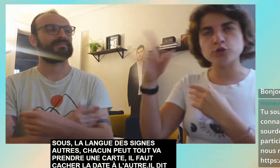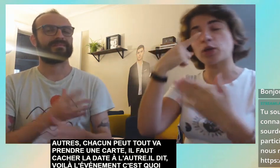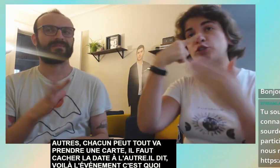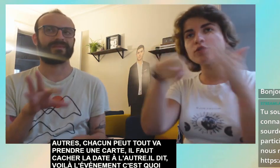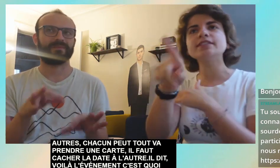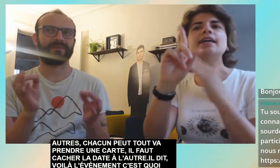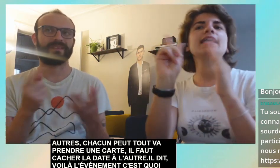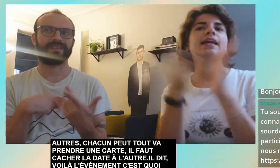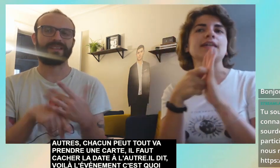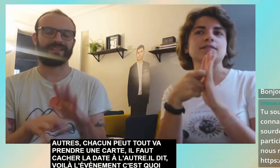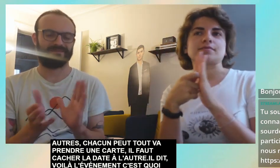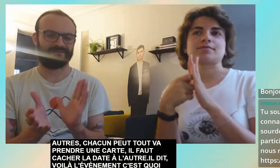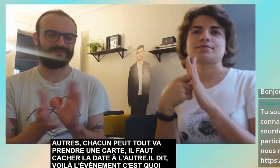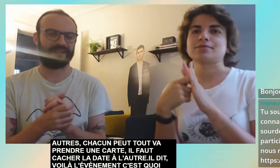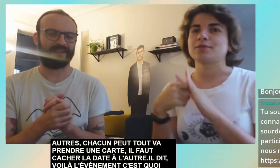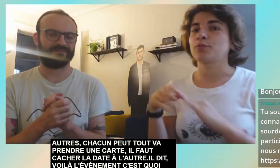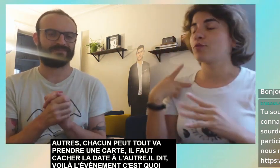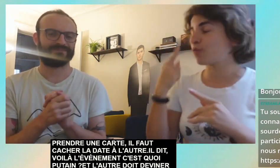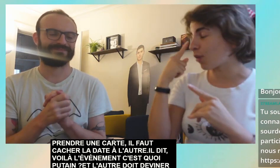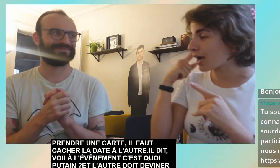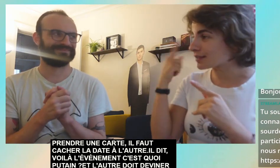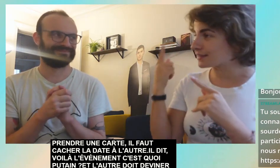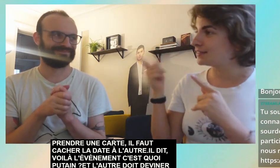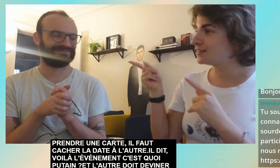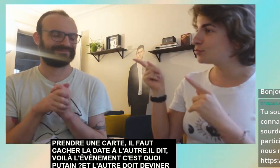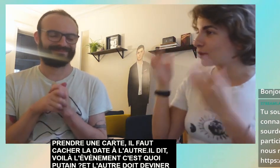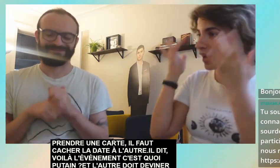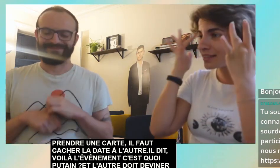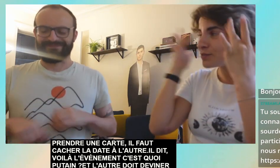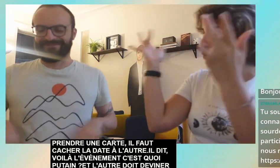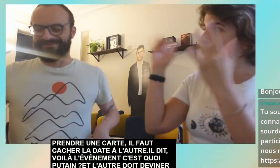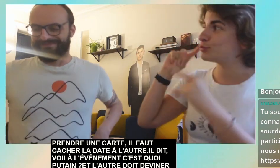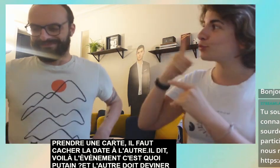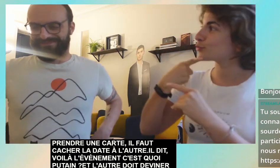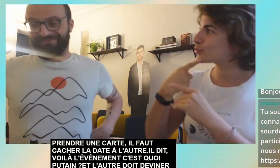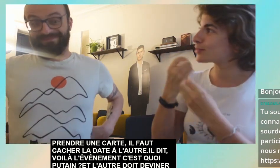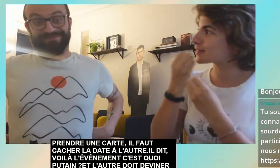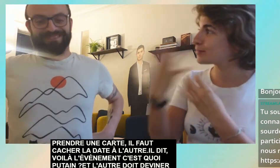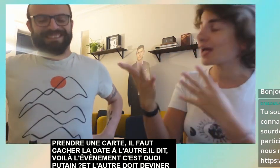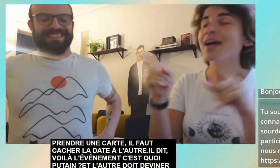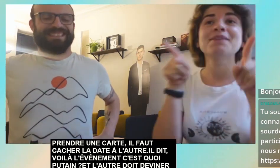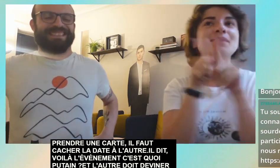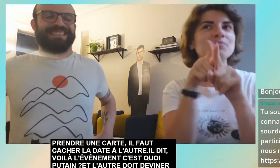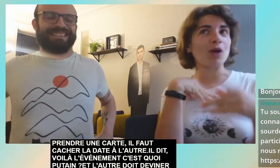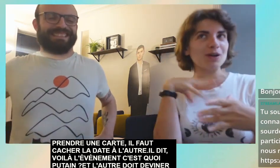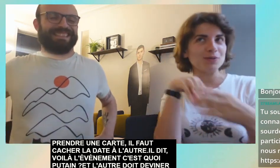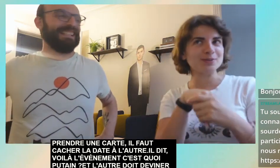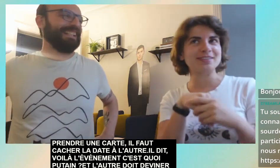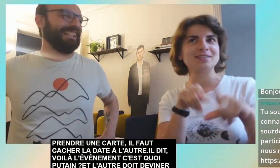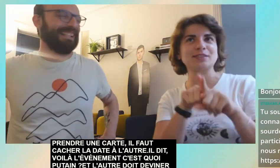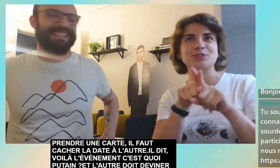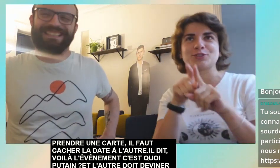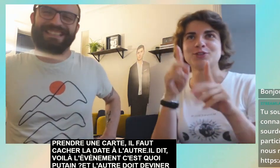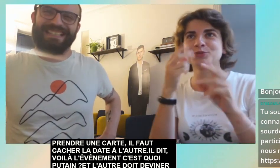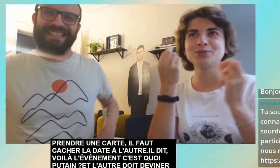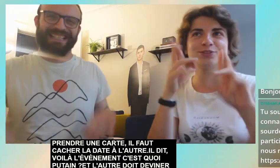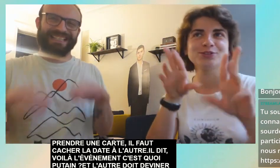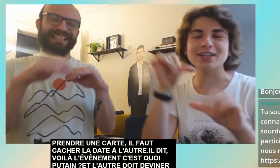doit deviner la date pour voir si toi, niveau culture, t'es bien. Mais moi aussi, parce que tu sais,